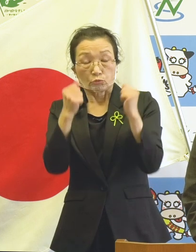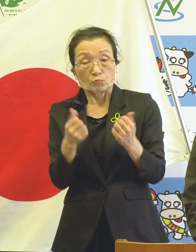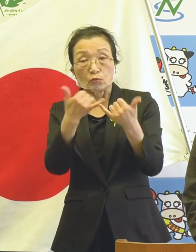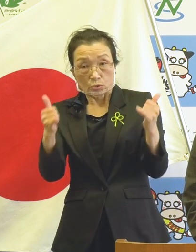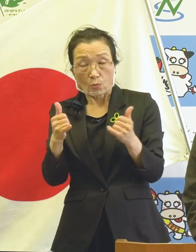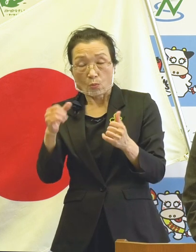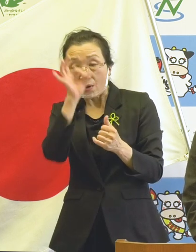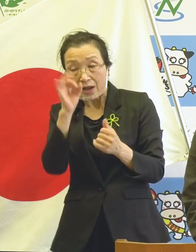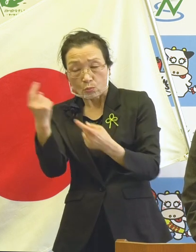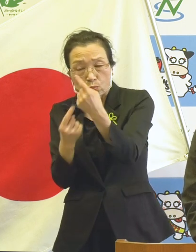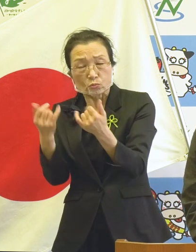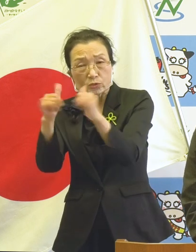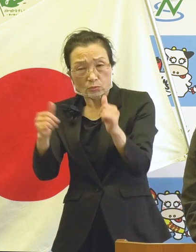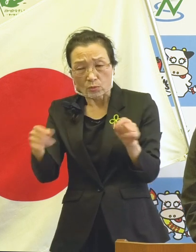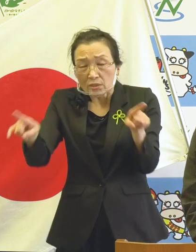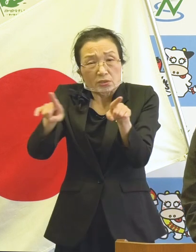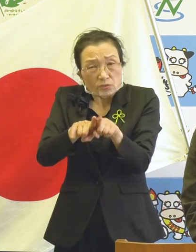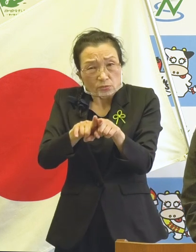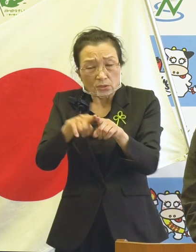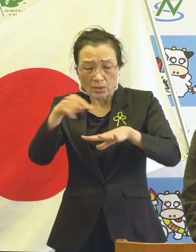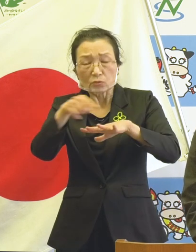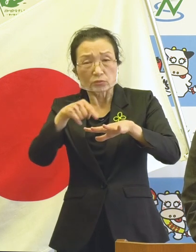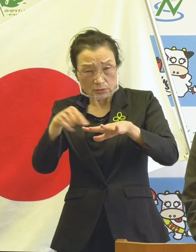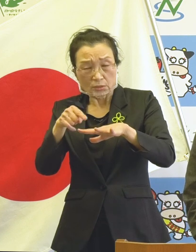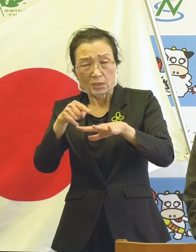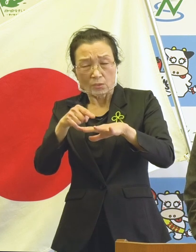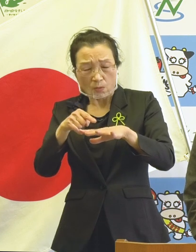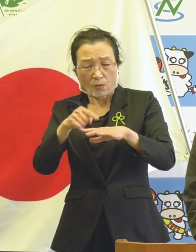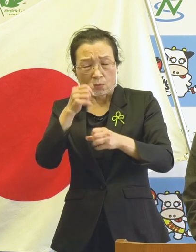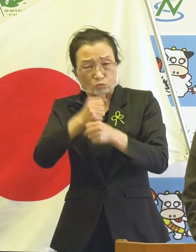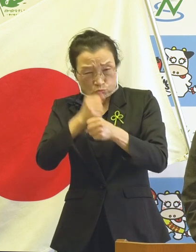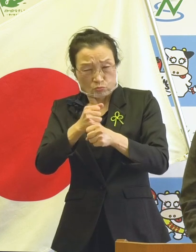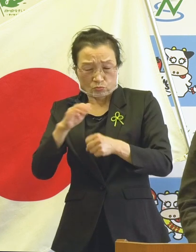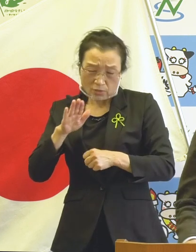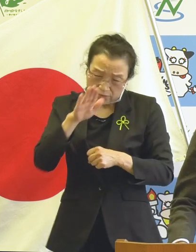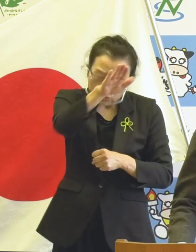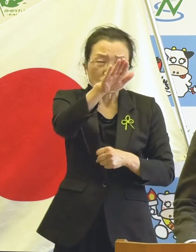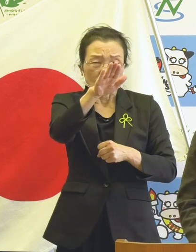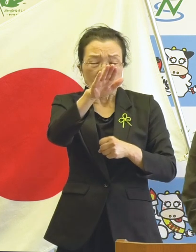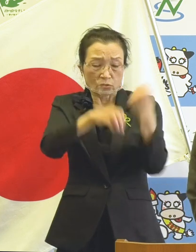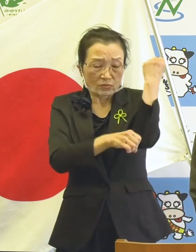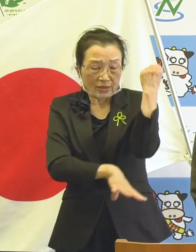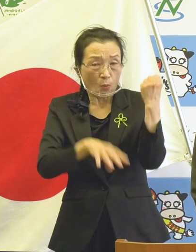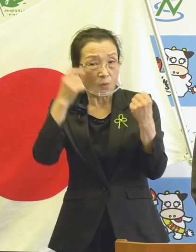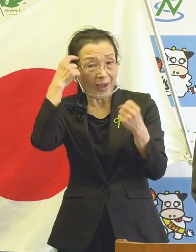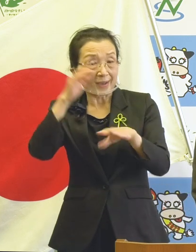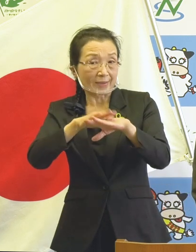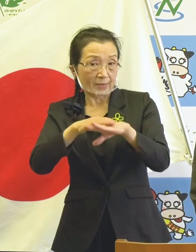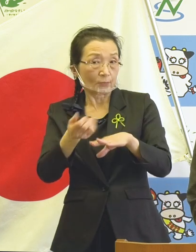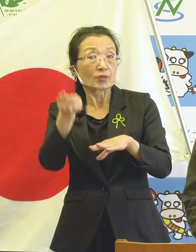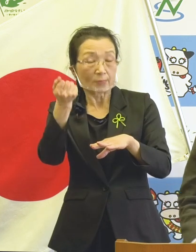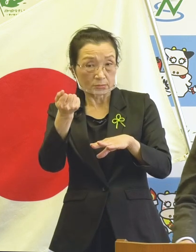が共に開き育む栃木県北の拠点を基本コンセプトに掲げました。また策定にあた